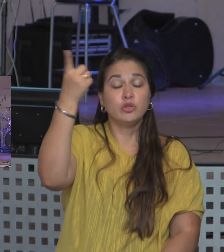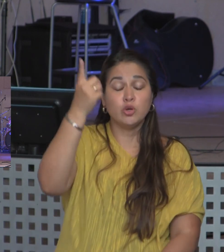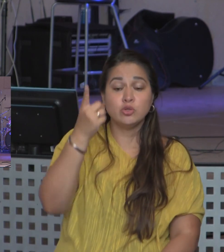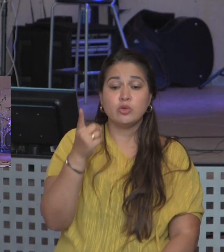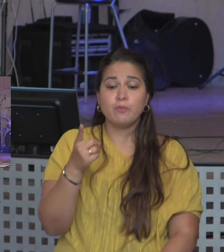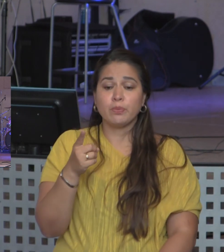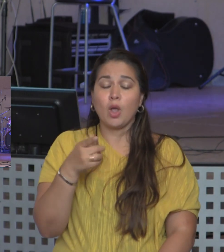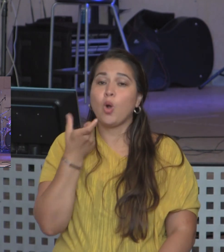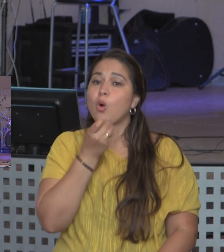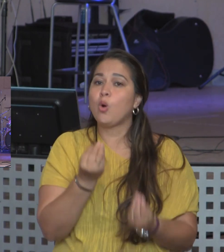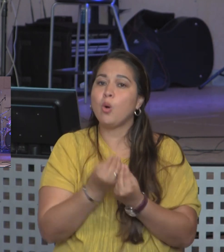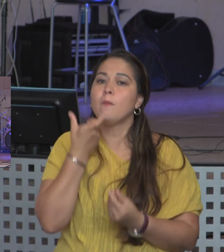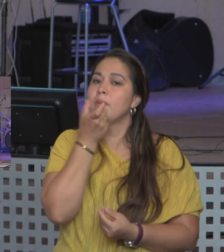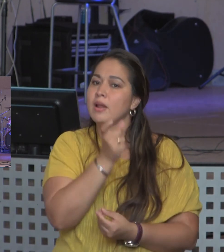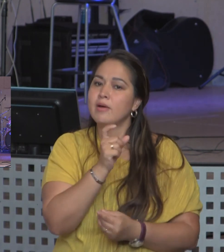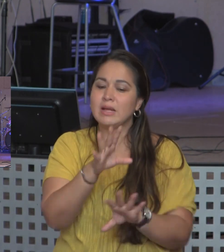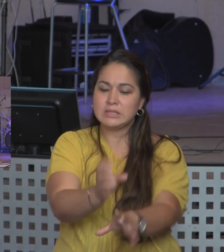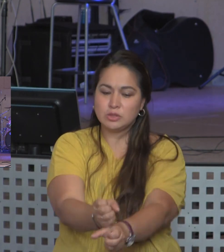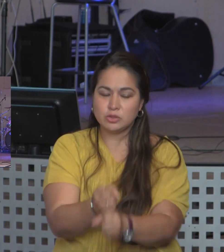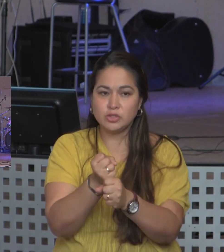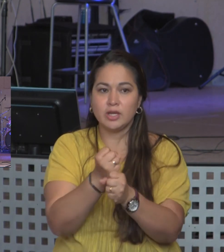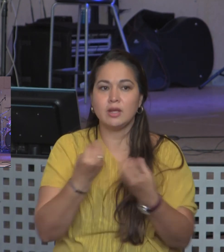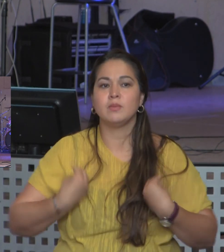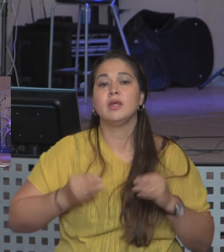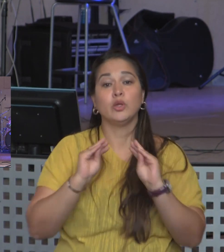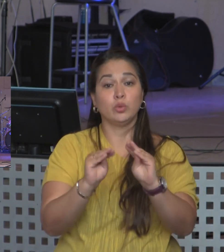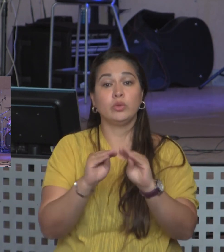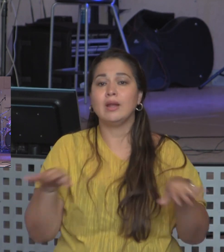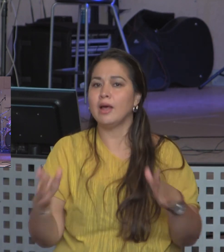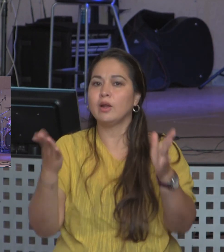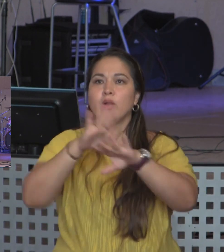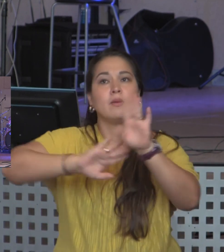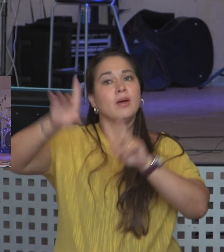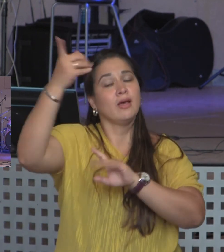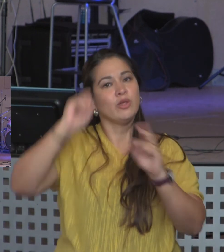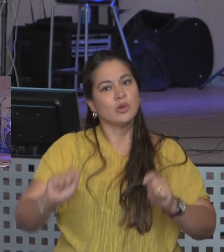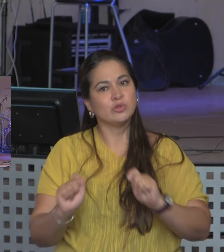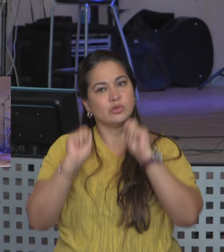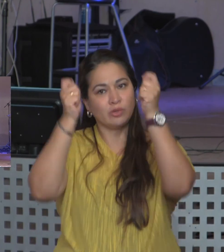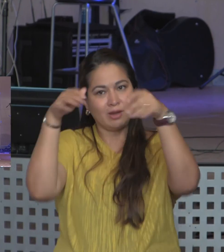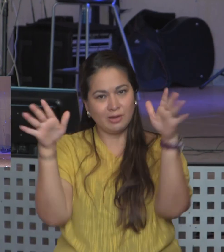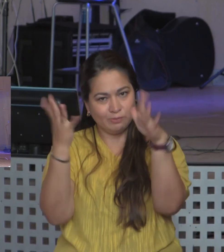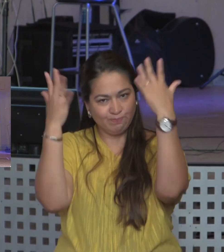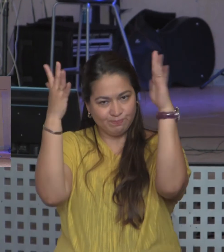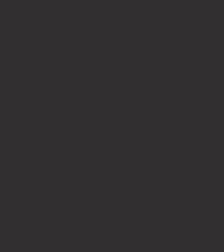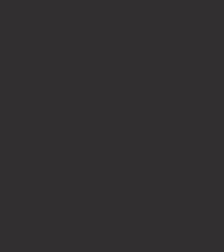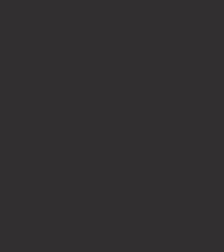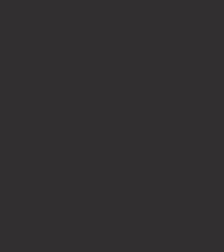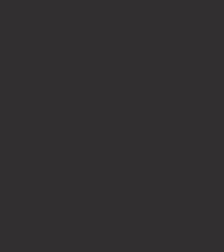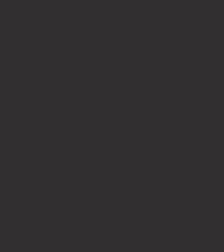tu vida, así sostiene mi vida. La gloria sea para Él. Ponte de pie, por favor.